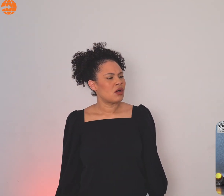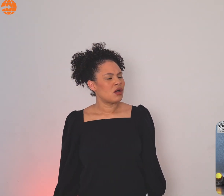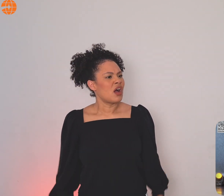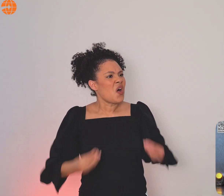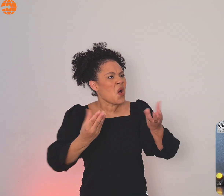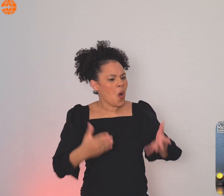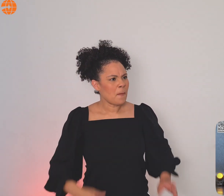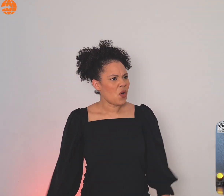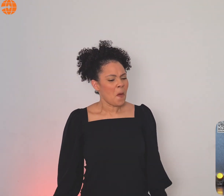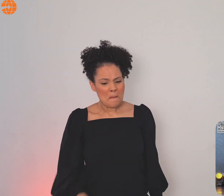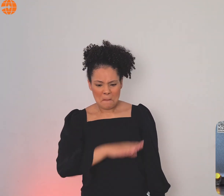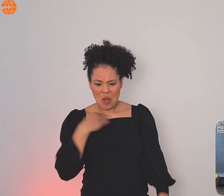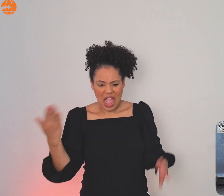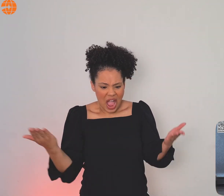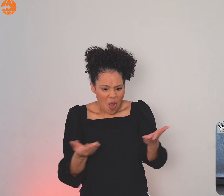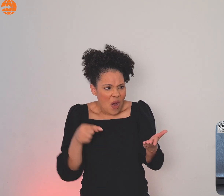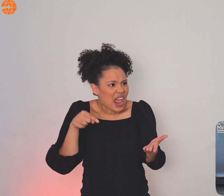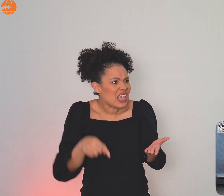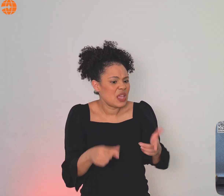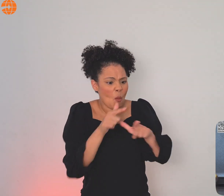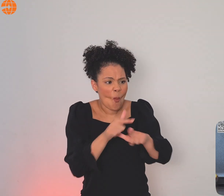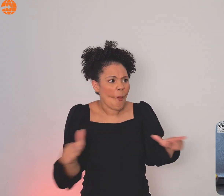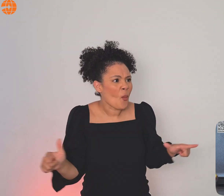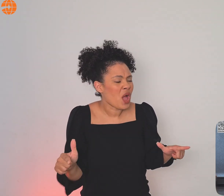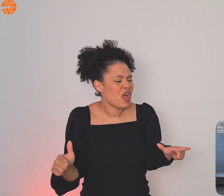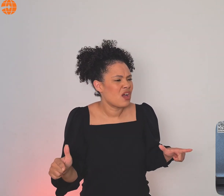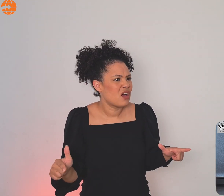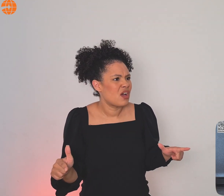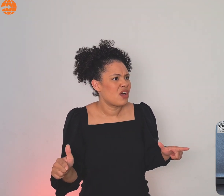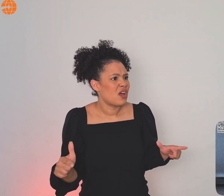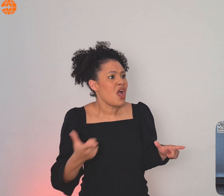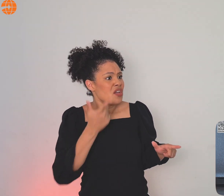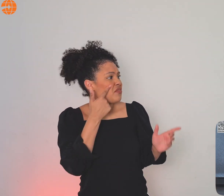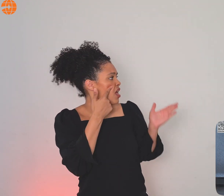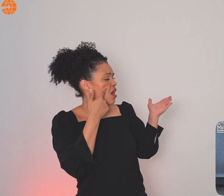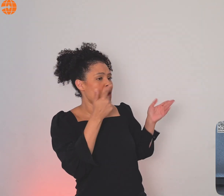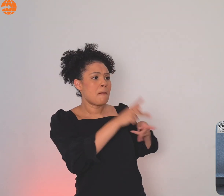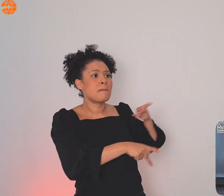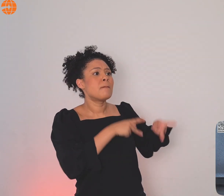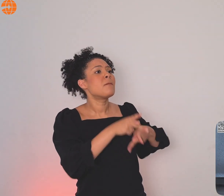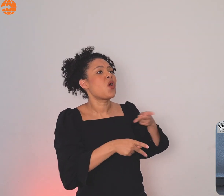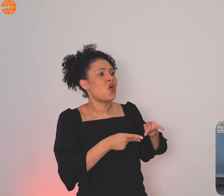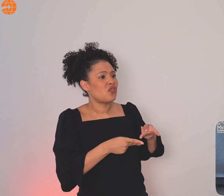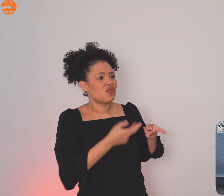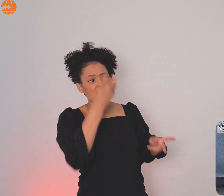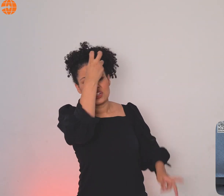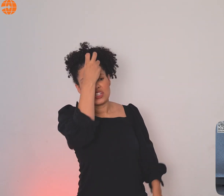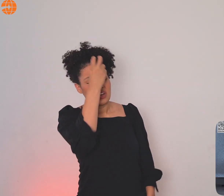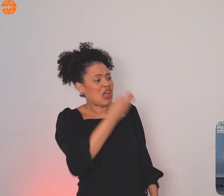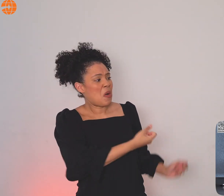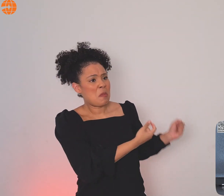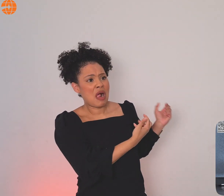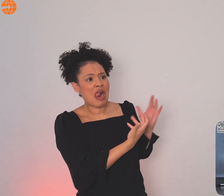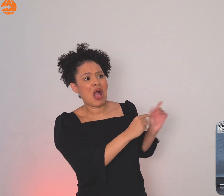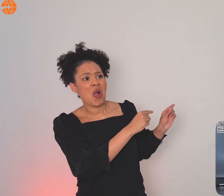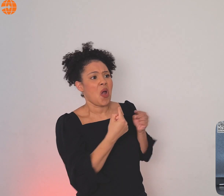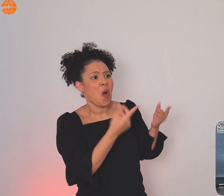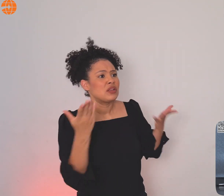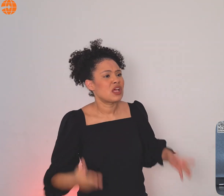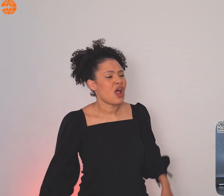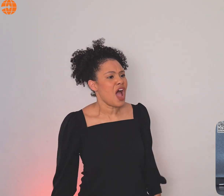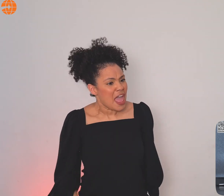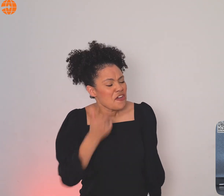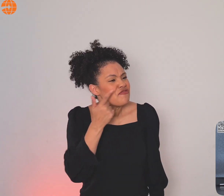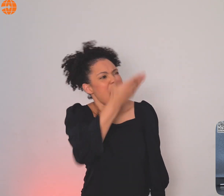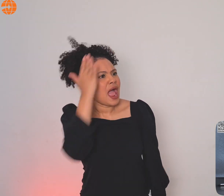achou melhor a gente morrer aqui no deserto? Olha aí o exército de Faraó vindo aí. Moisés, olha só o que está acontecendo, cara. Olha onde